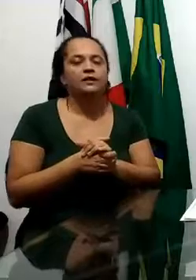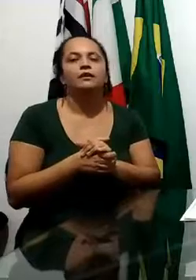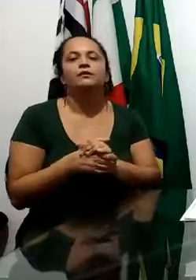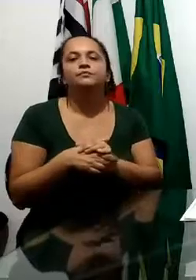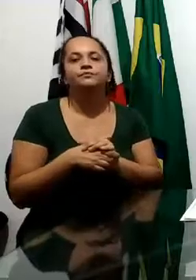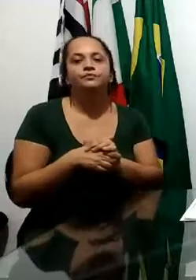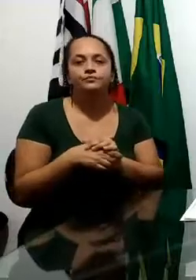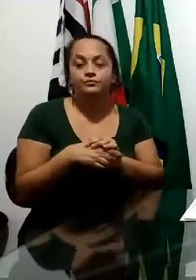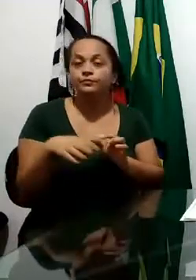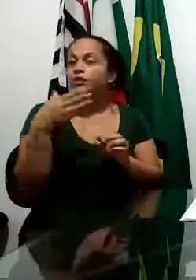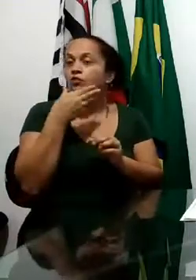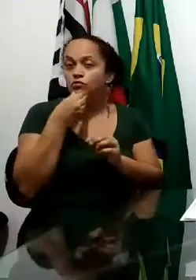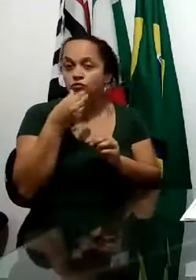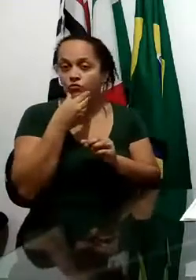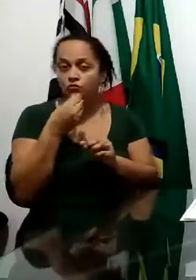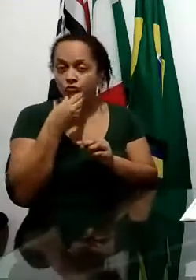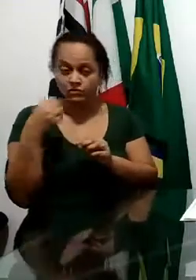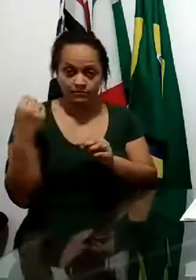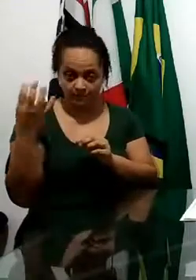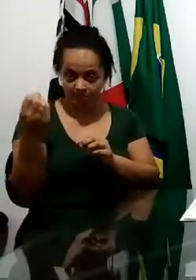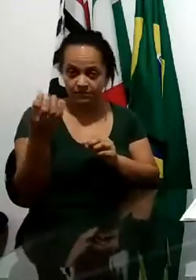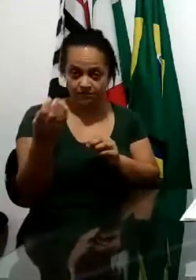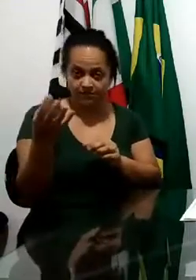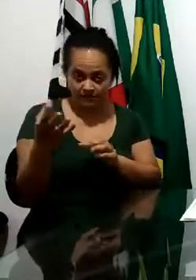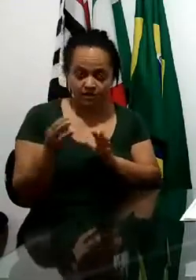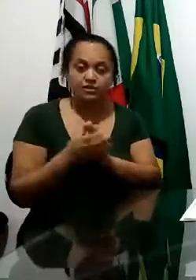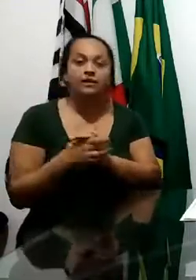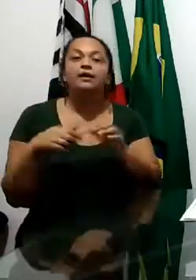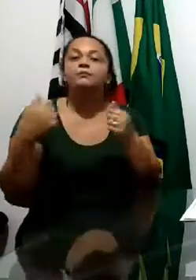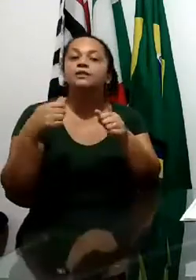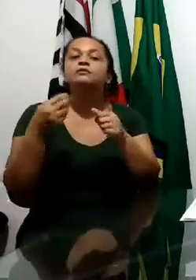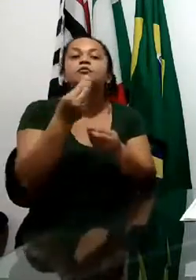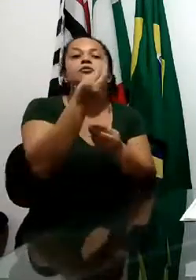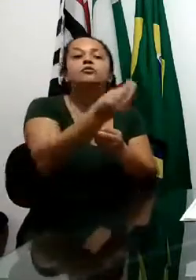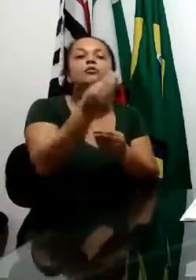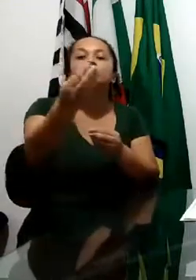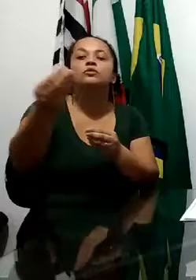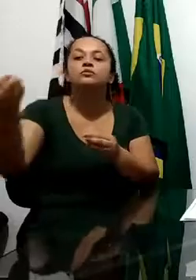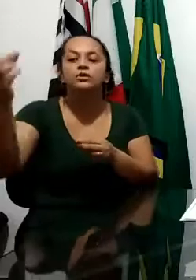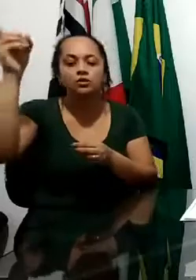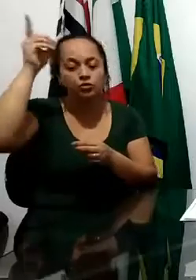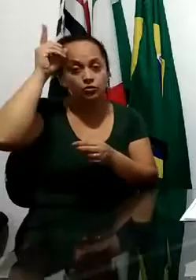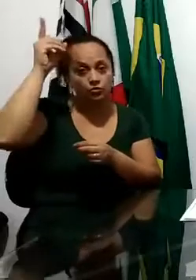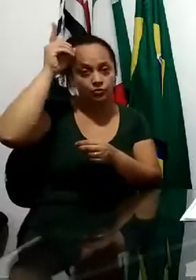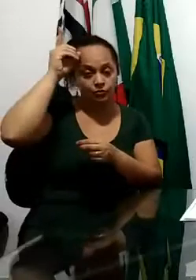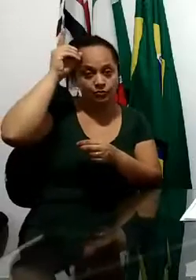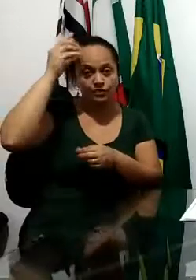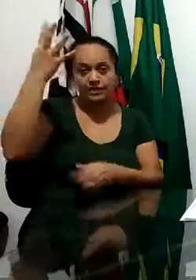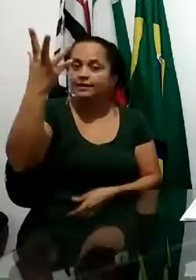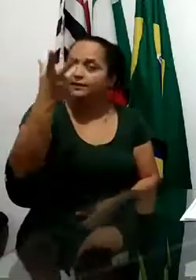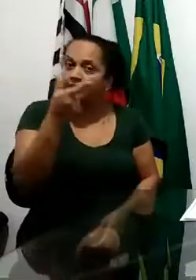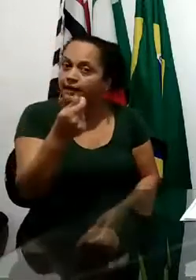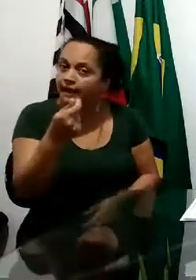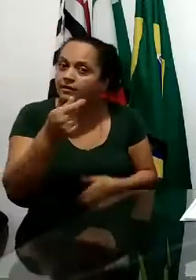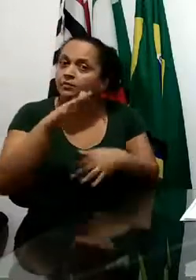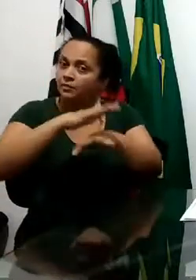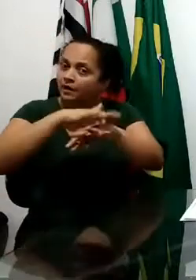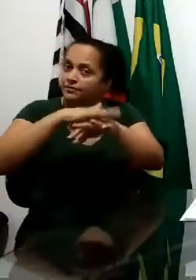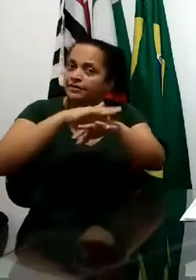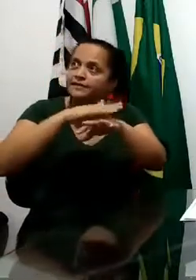servos talentos, dons, talentos, para realizar, né, a